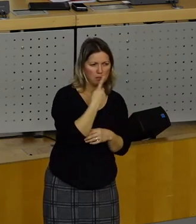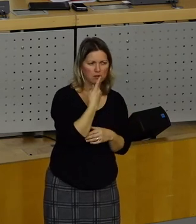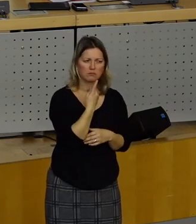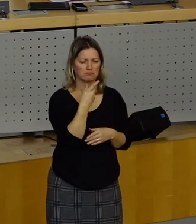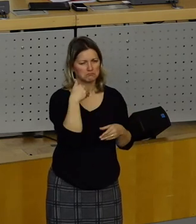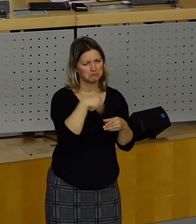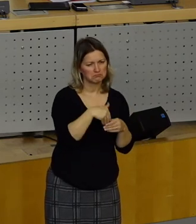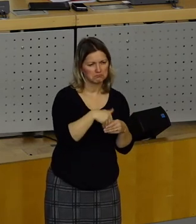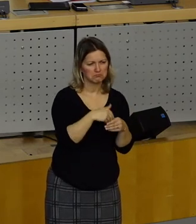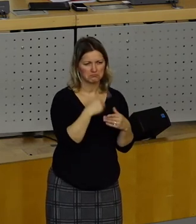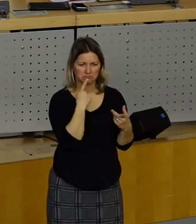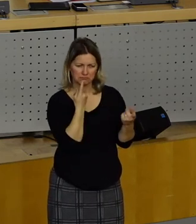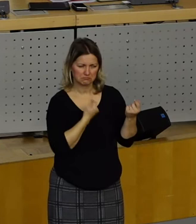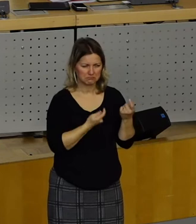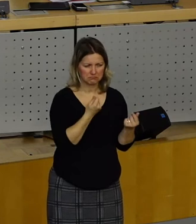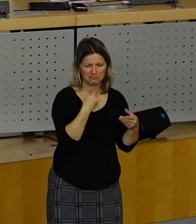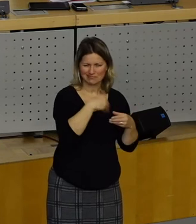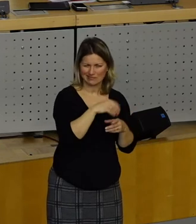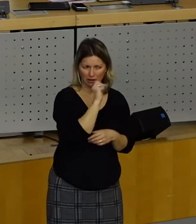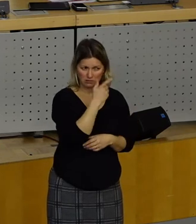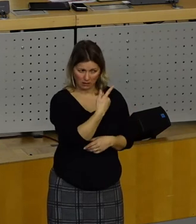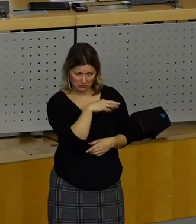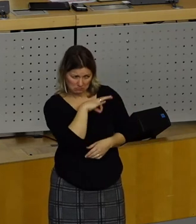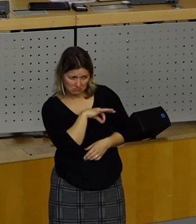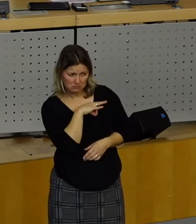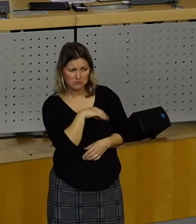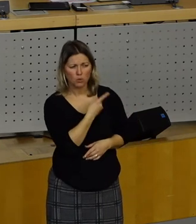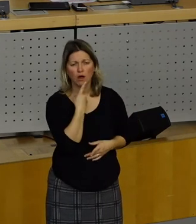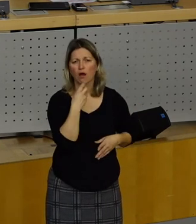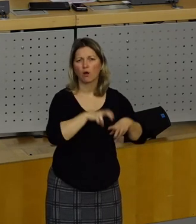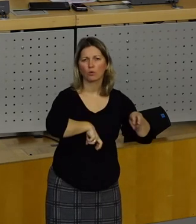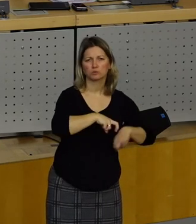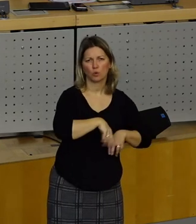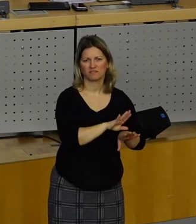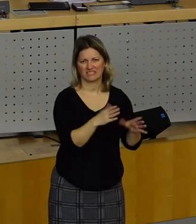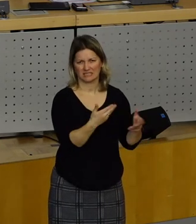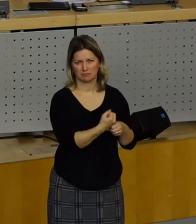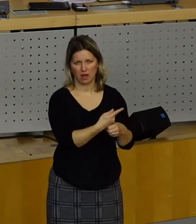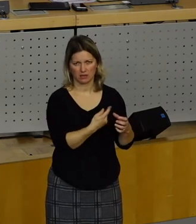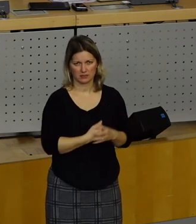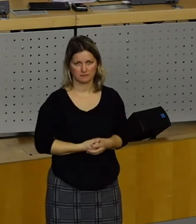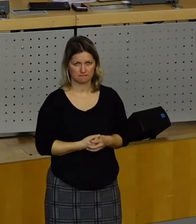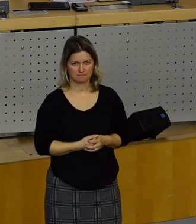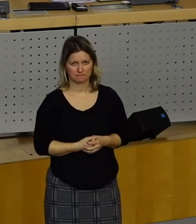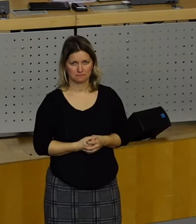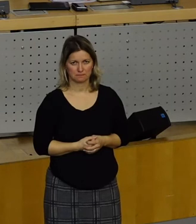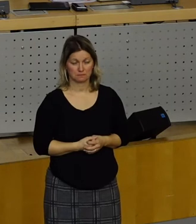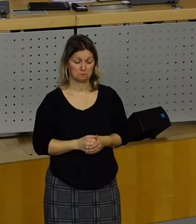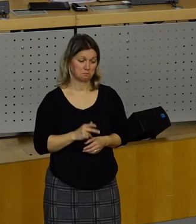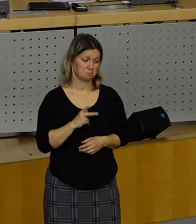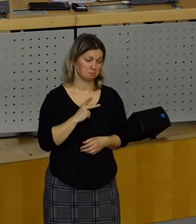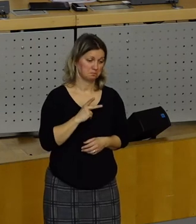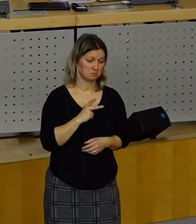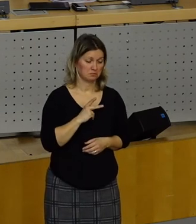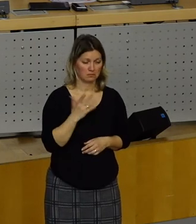klarer geldgeschäfte dazu muss man sagen dass auch